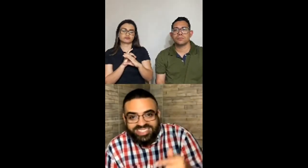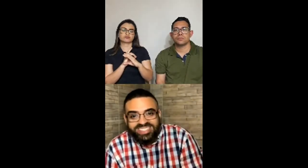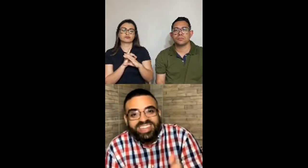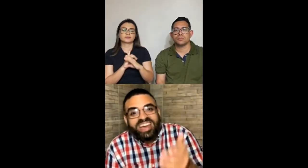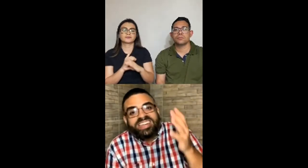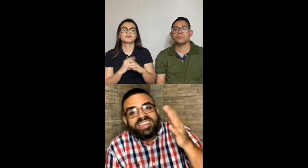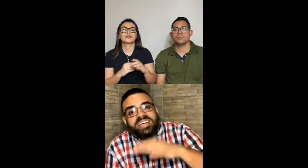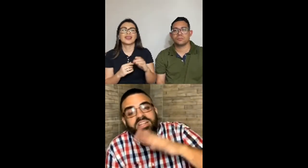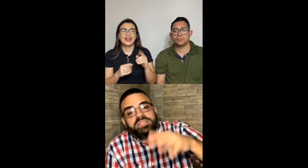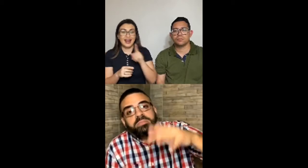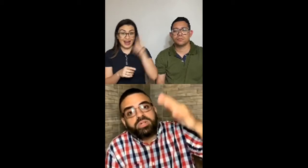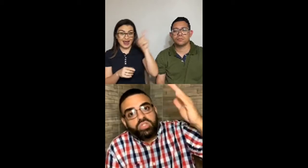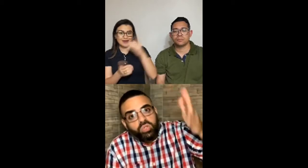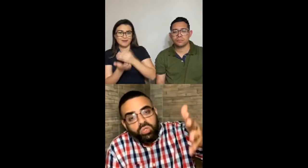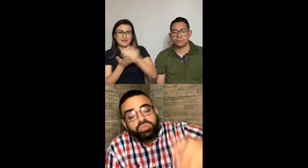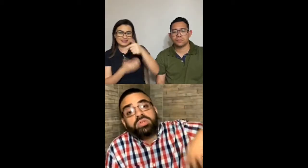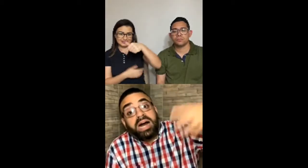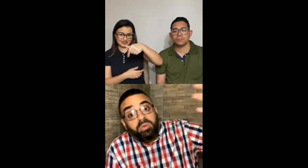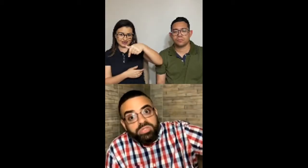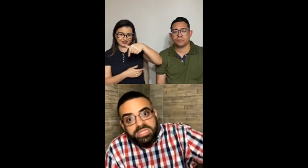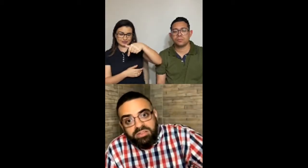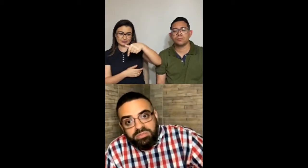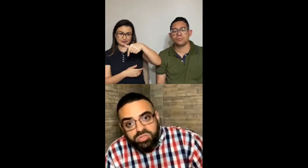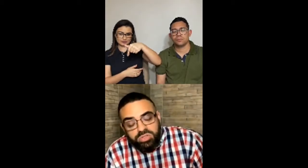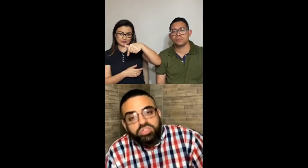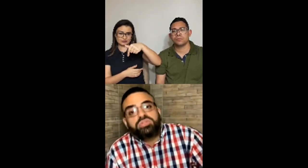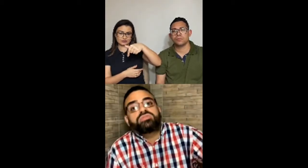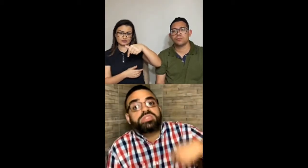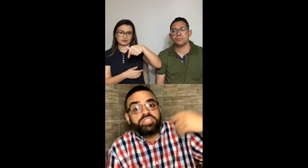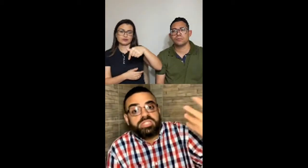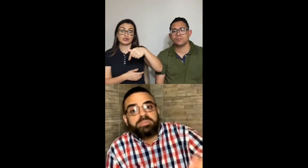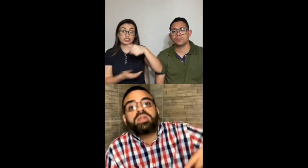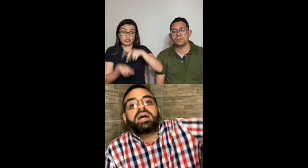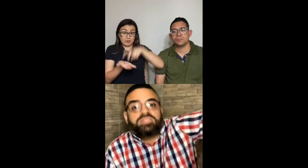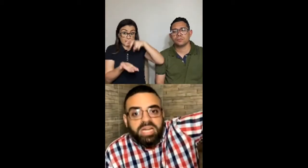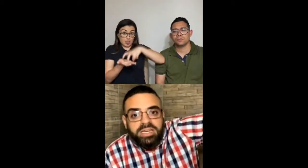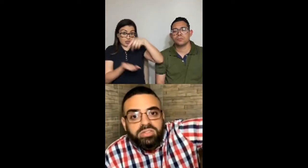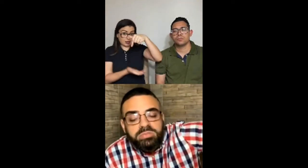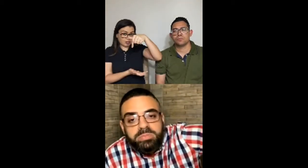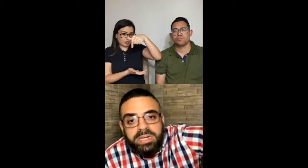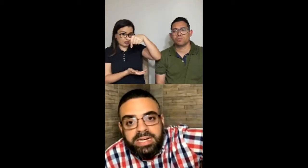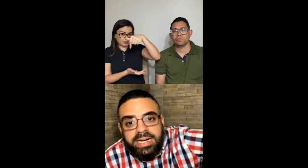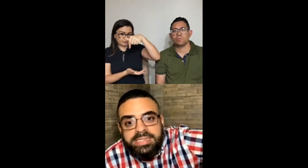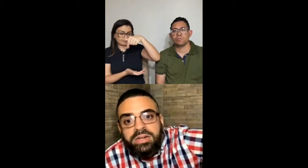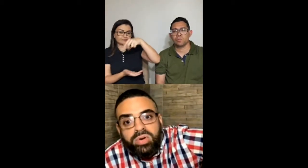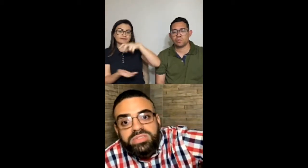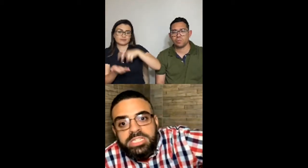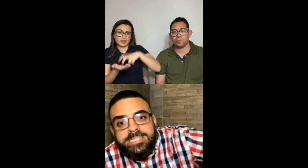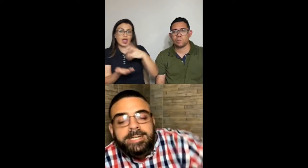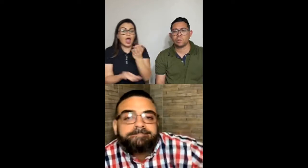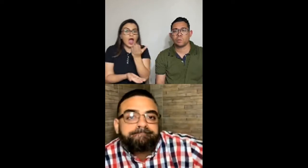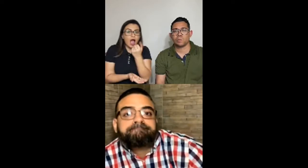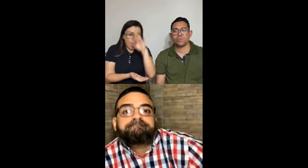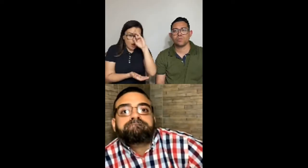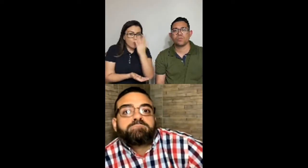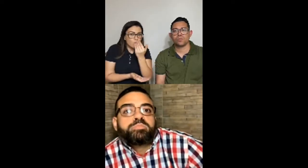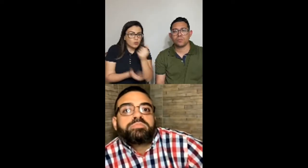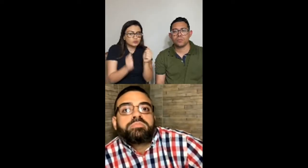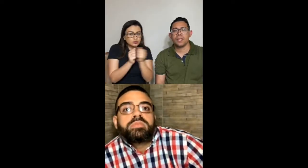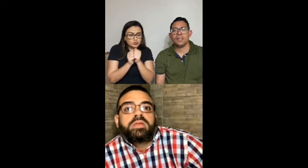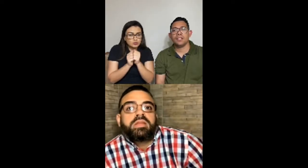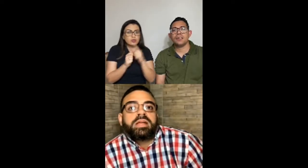culto. Maiorzão, né? A programação de domingo começava às 7. E aí logo depois culto, almoçávamos todos